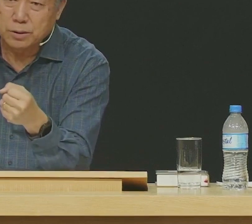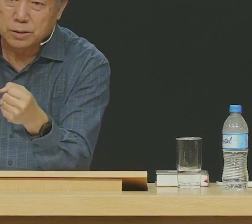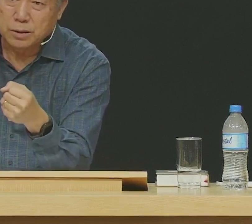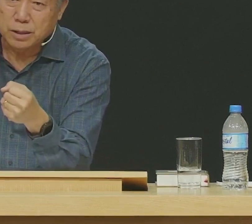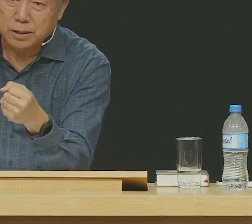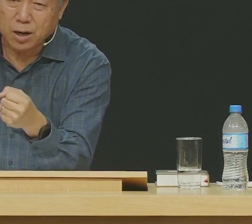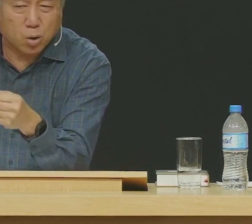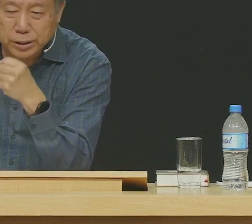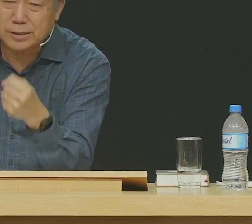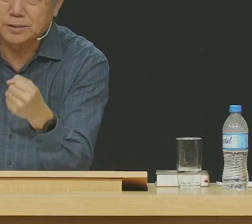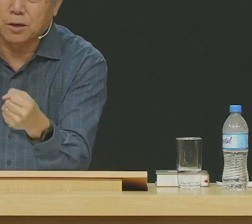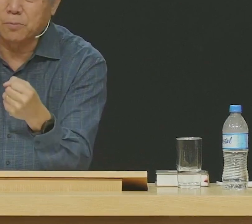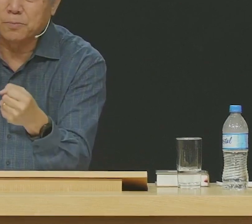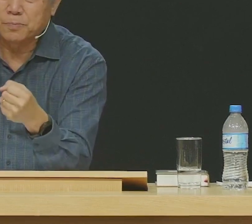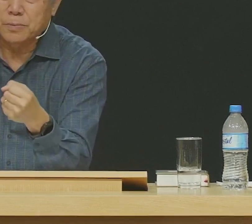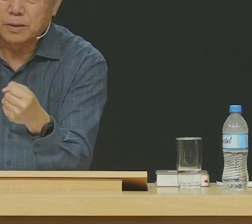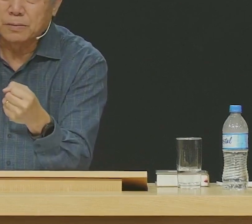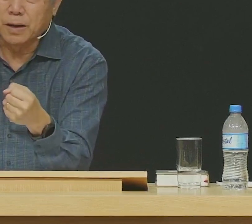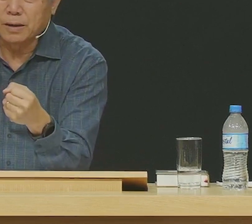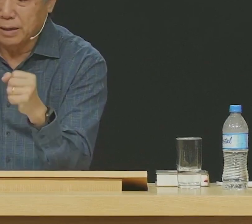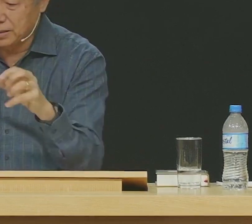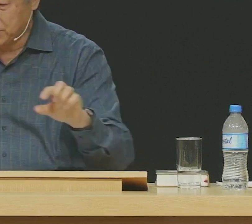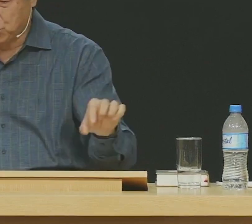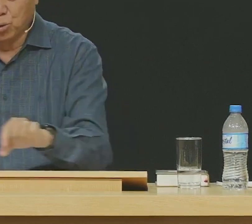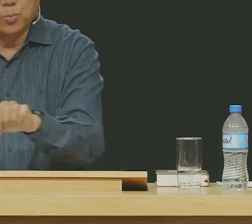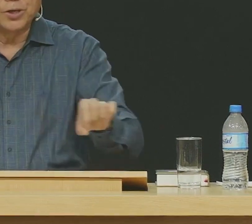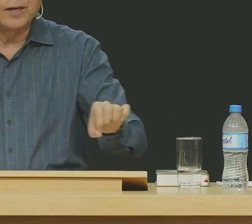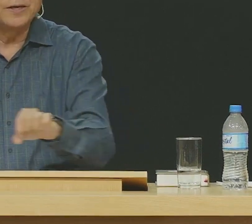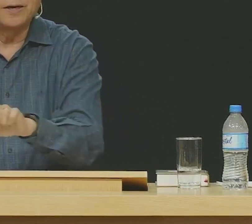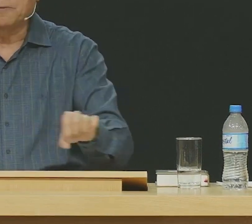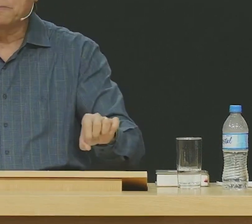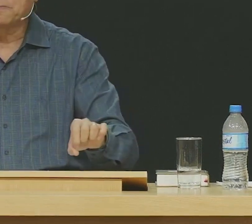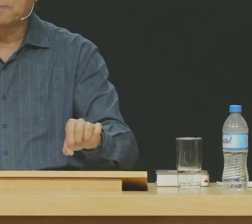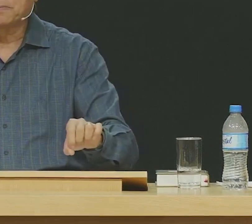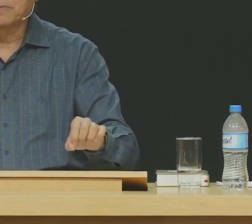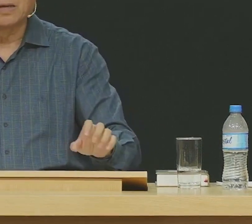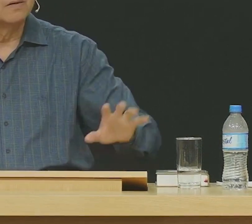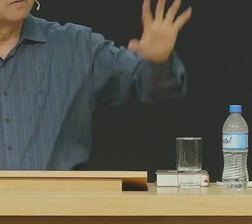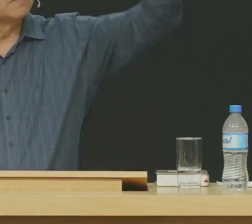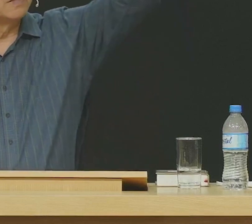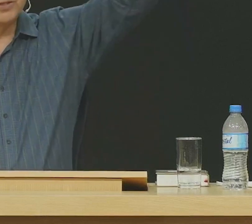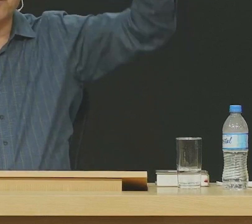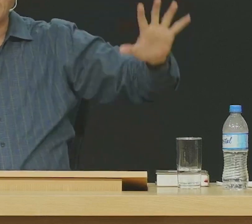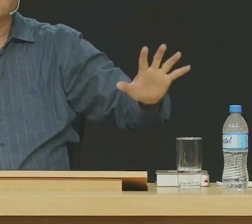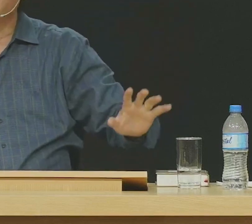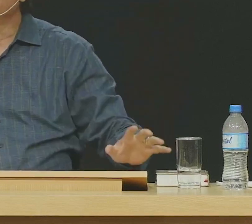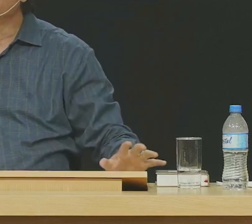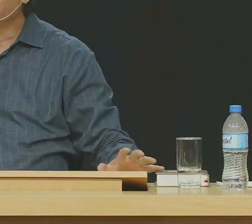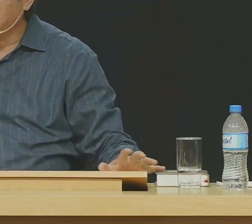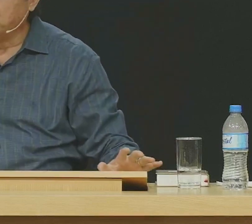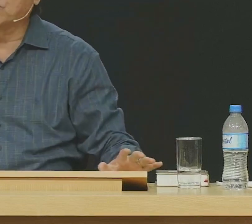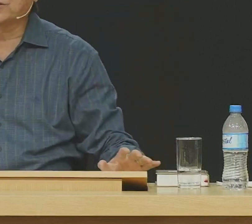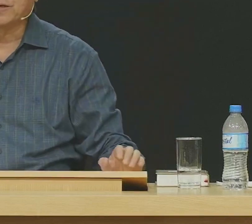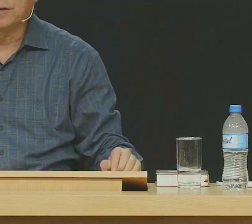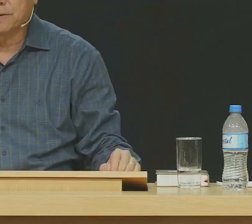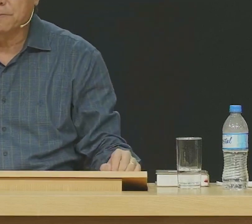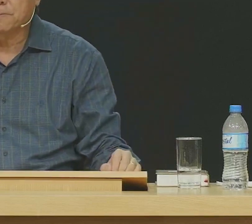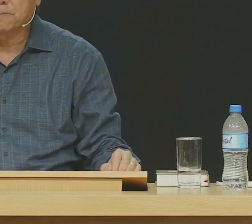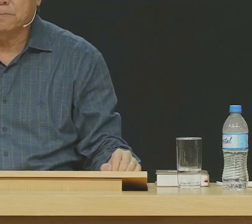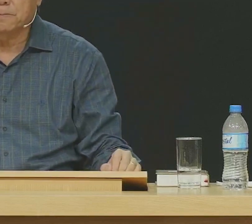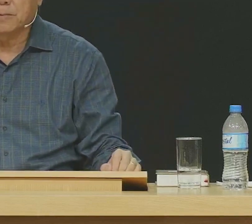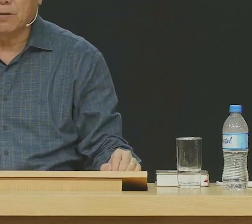central, é a conexão, né? Esse tubo que liga desse vaso com